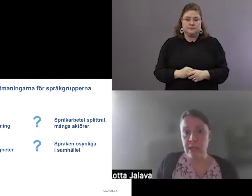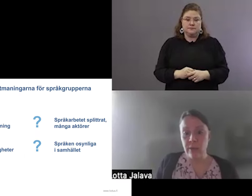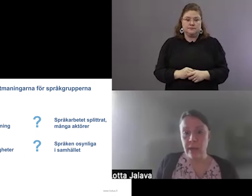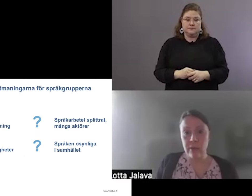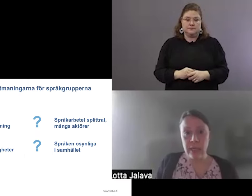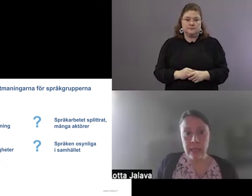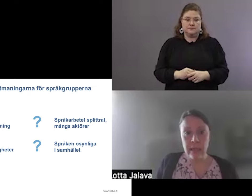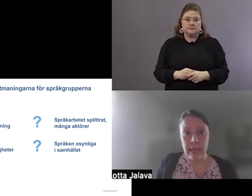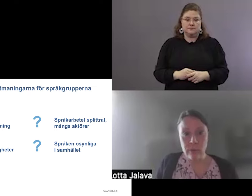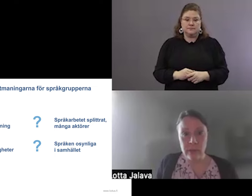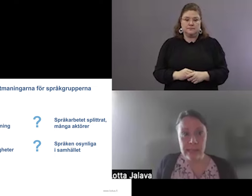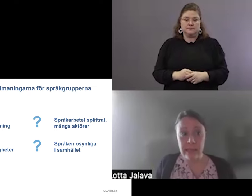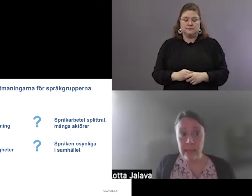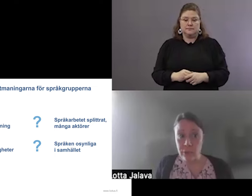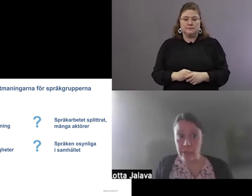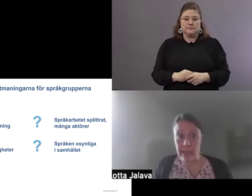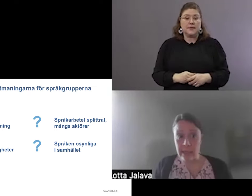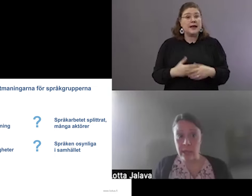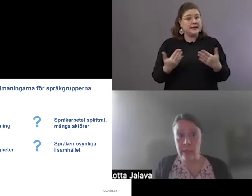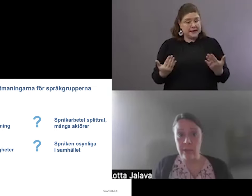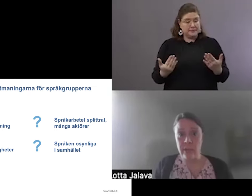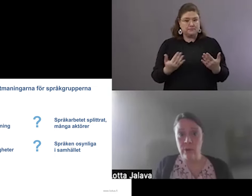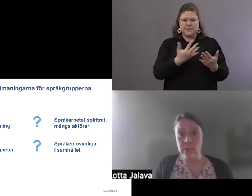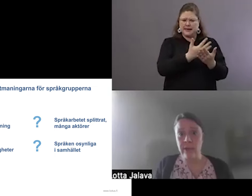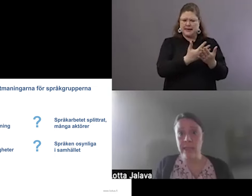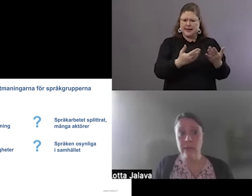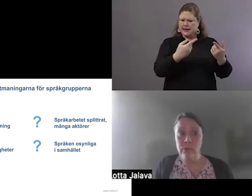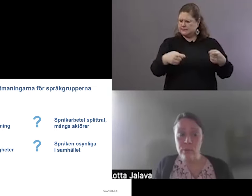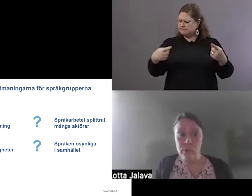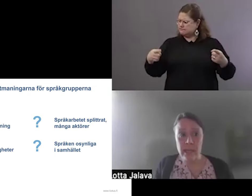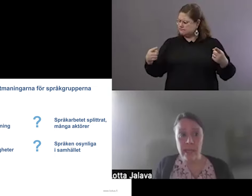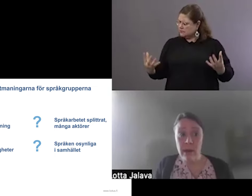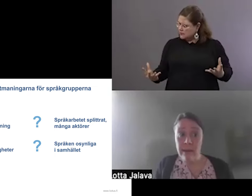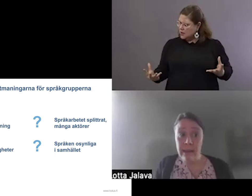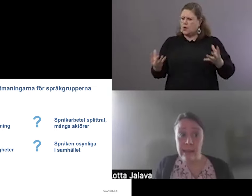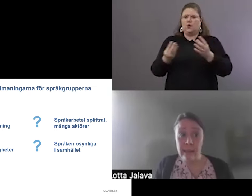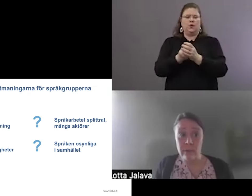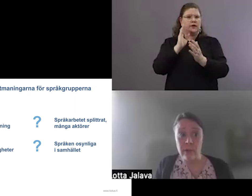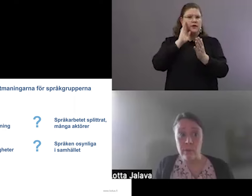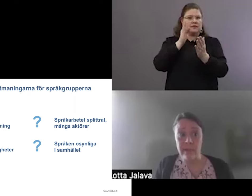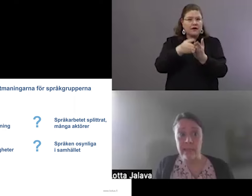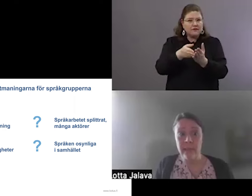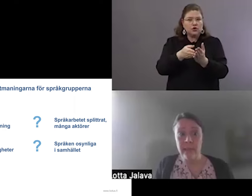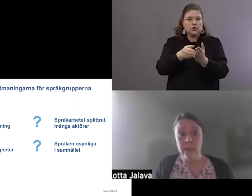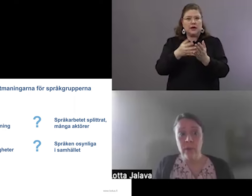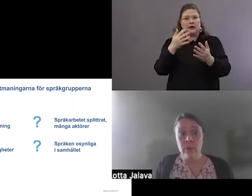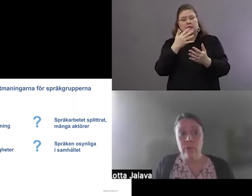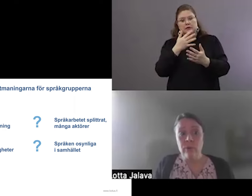Sitten mä katsoisin hiukan, no niin, näitä yhteisiä tavoitteita, jota nousee, tai oikeastaan kysymyksiä ja huolenaiheitakin, jotka